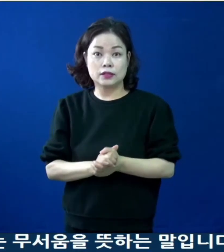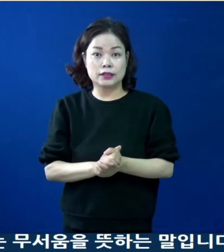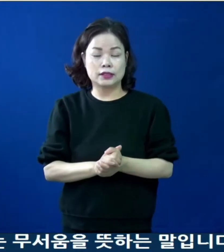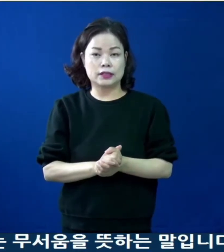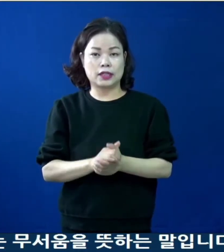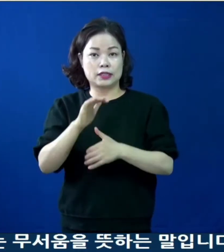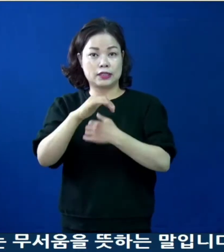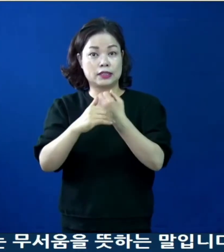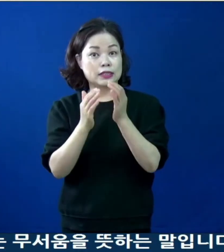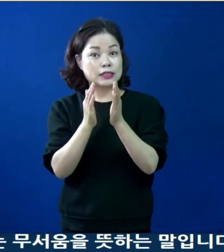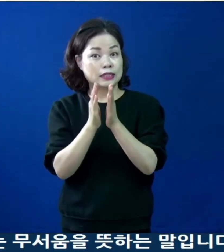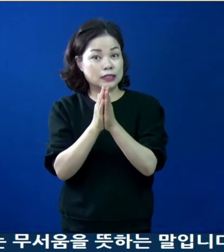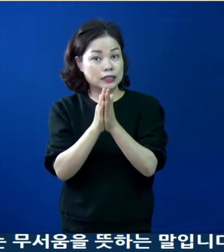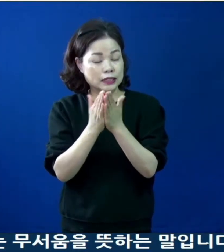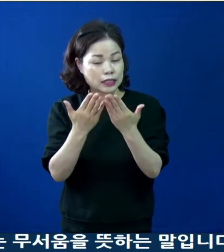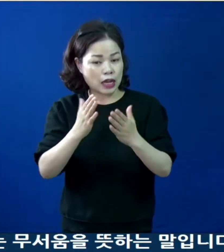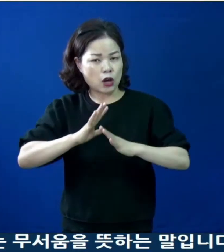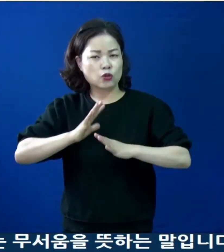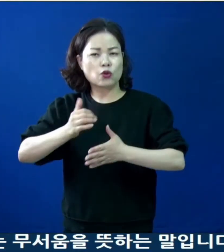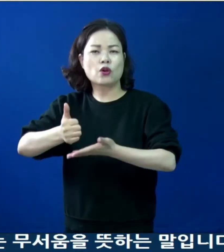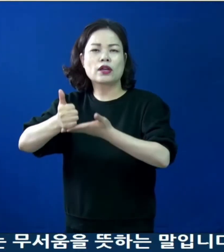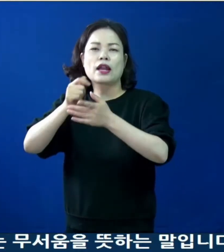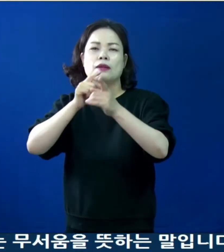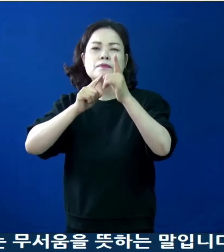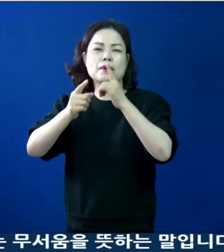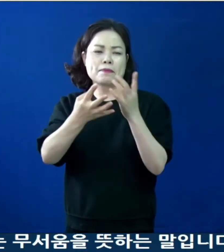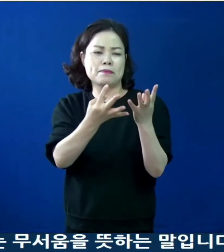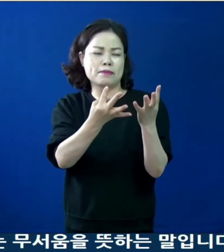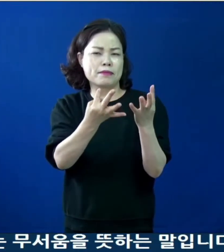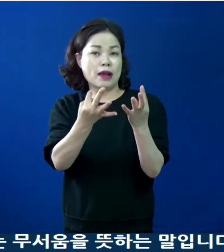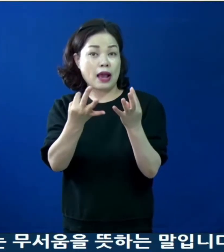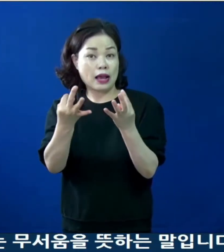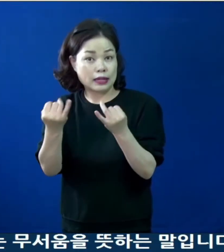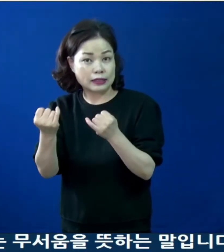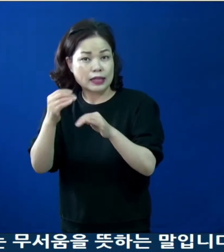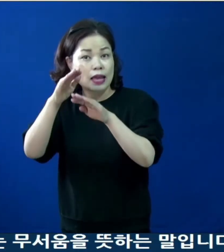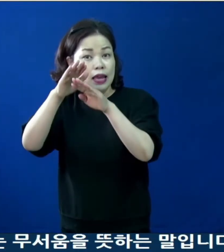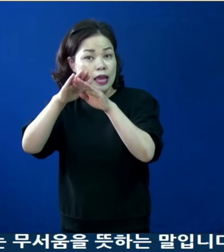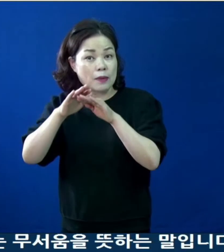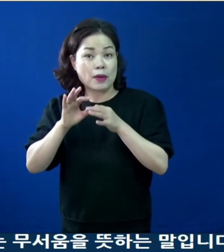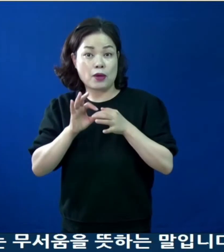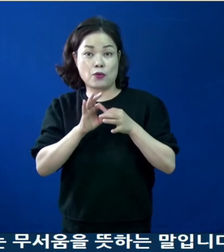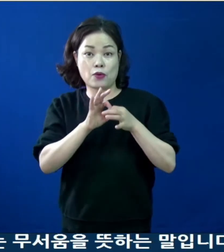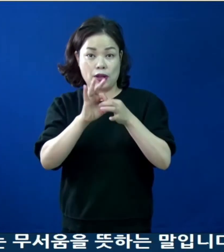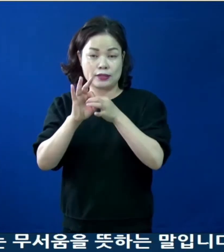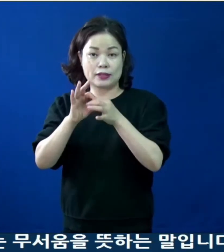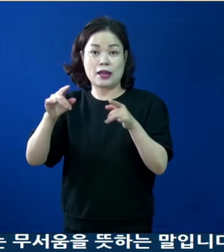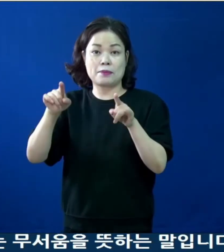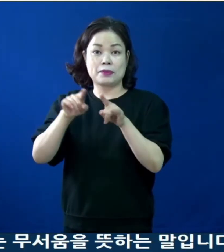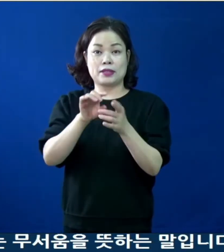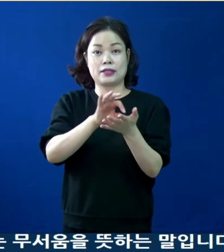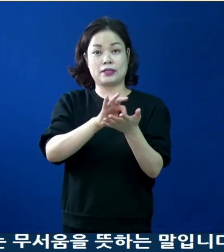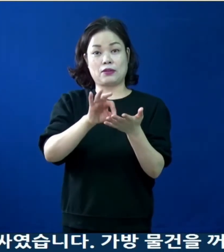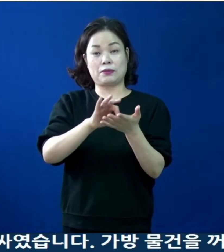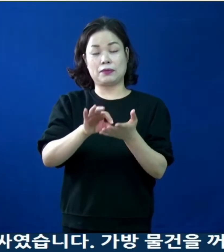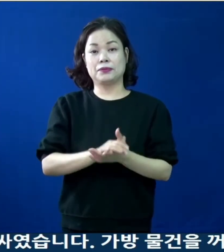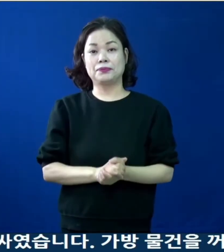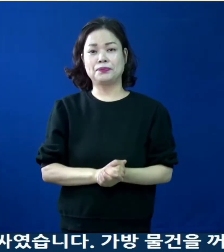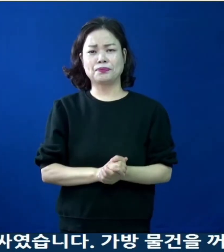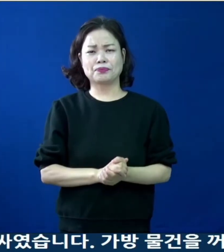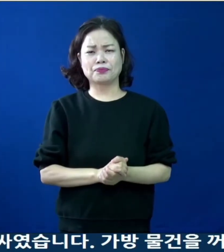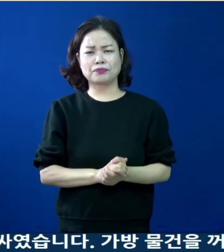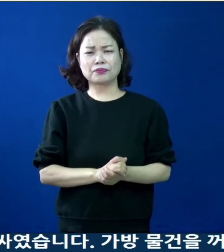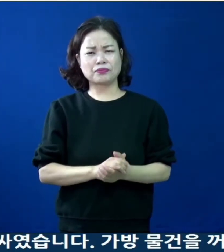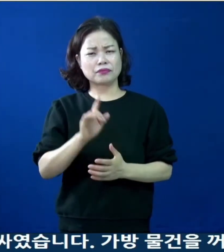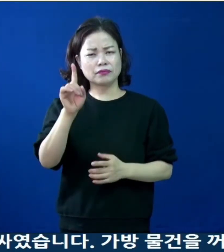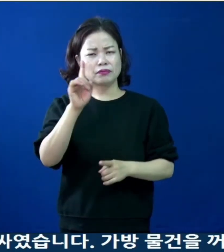그래서 성경에서는 경외라는 말을 많은 경우에 예배와 관련해서 함께 사용합니다. 한 걸음